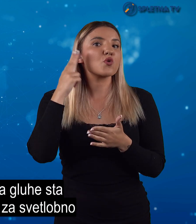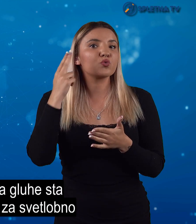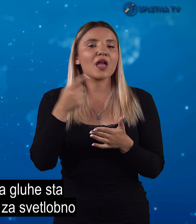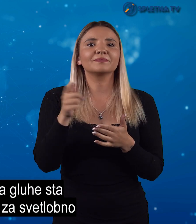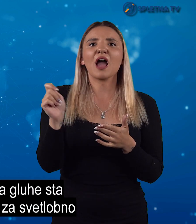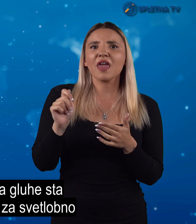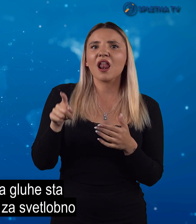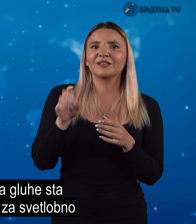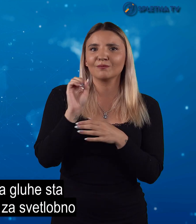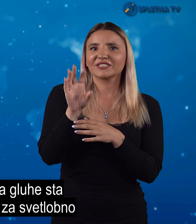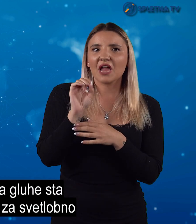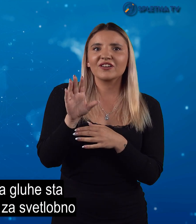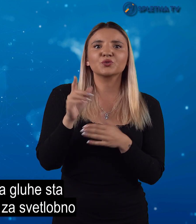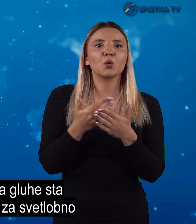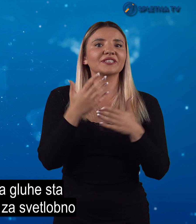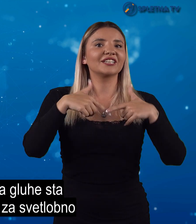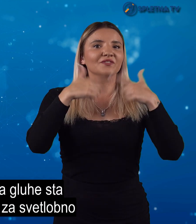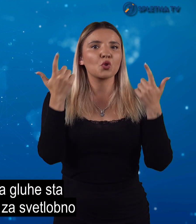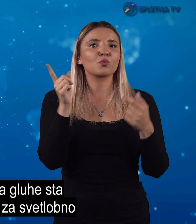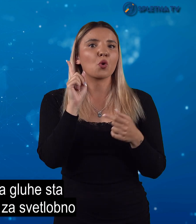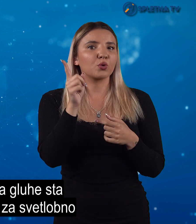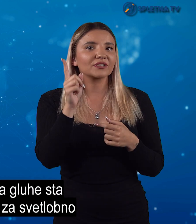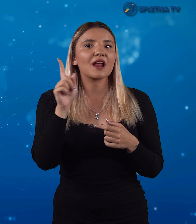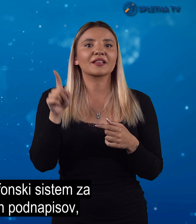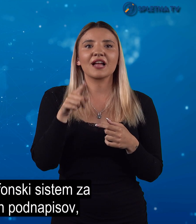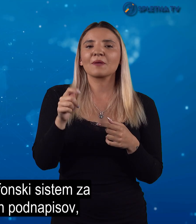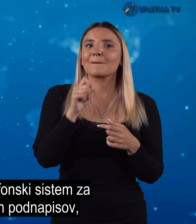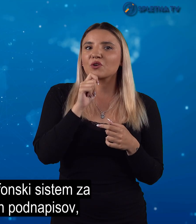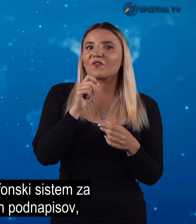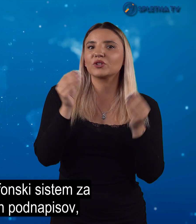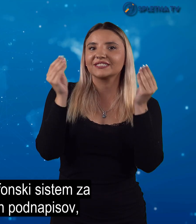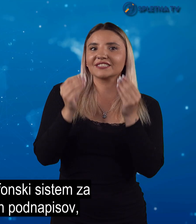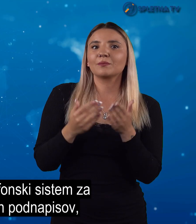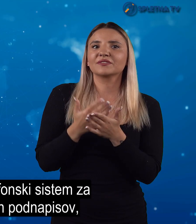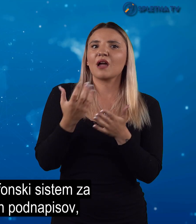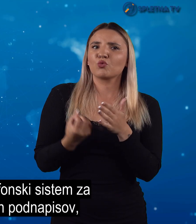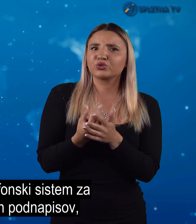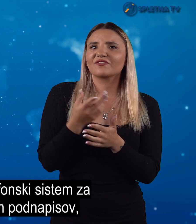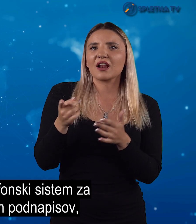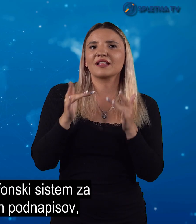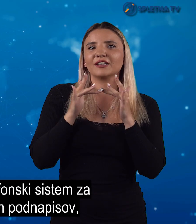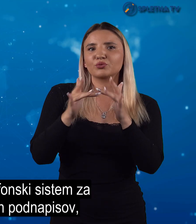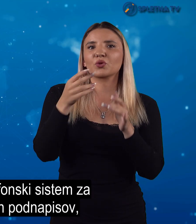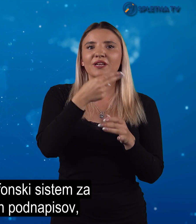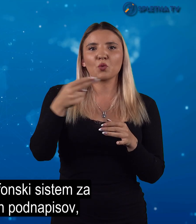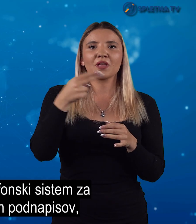novostmi za gluhe sta alarm z bliskavico za svetlobno opozarjanje in mikrofonski sistem za ustvarjanje